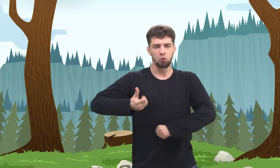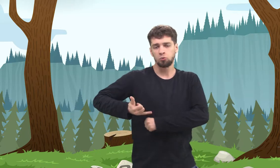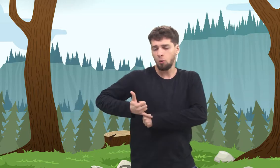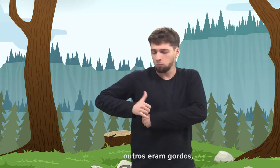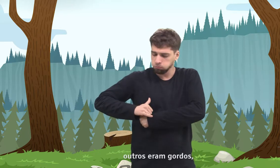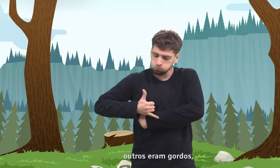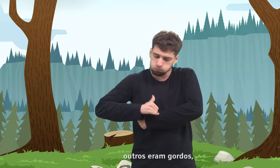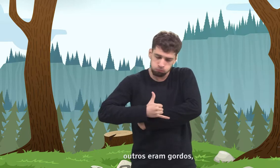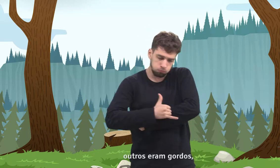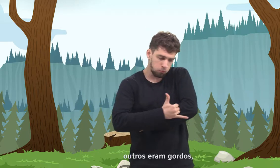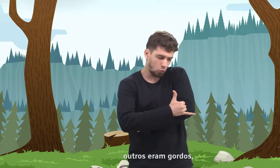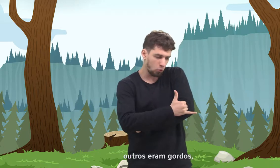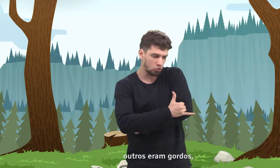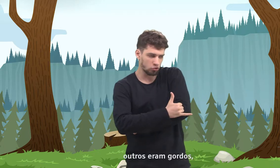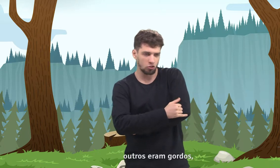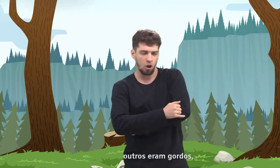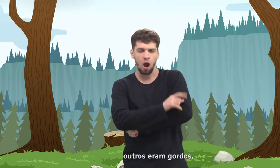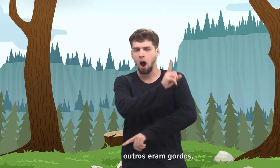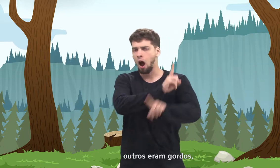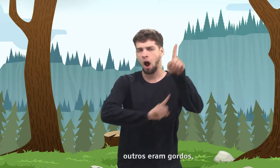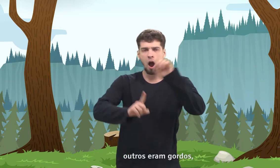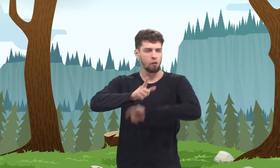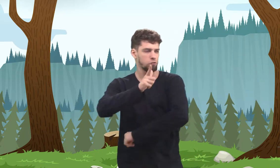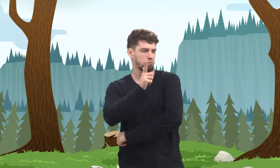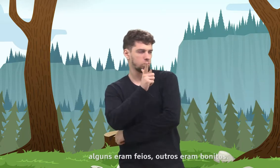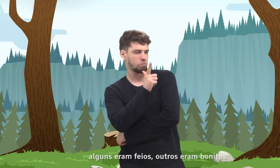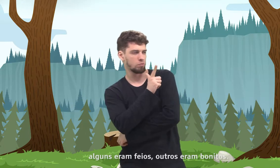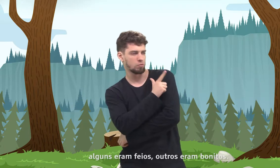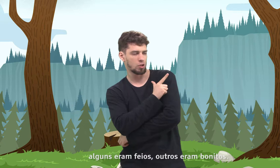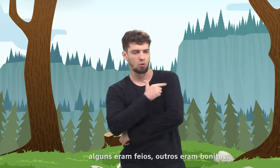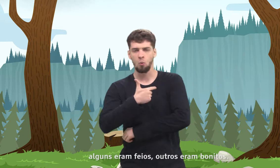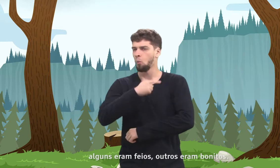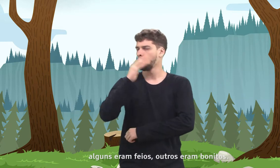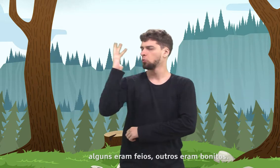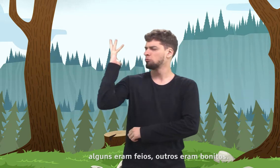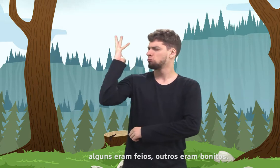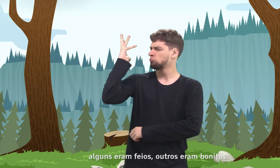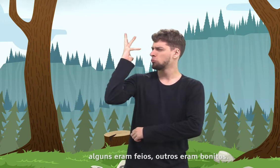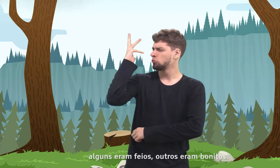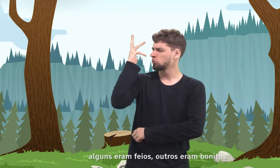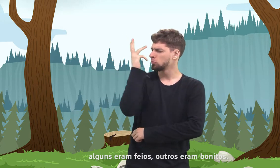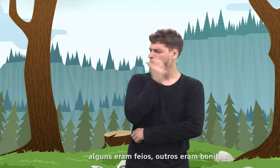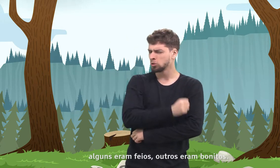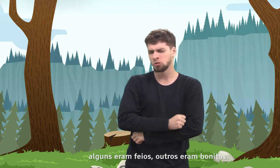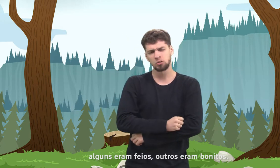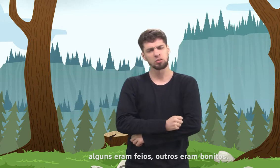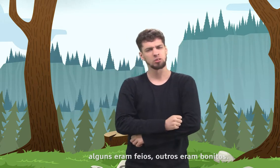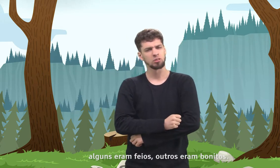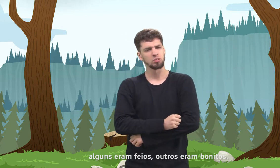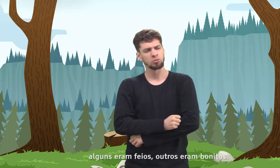outros eram gordos alguns eram feios outros eram bonitos